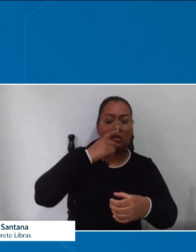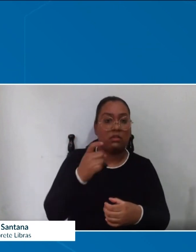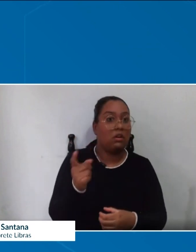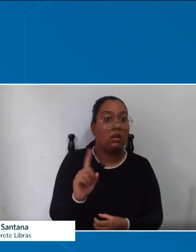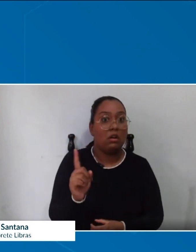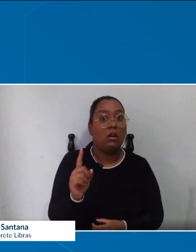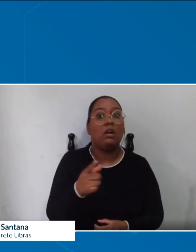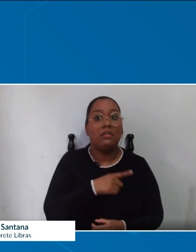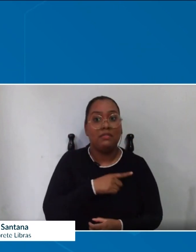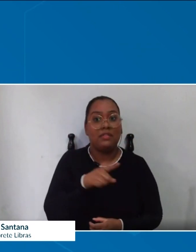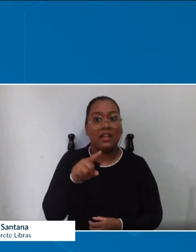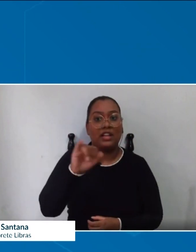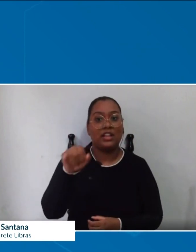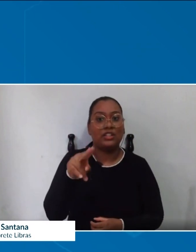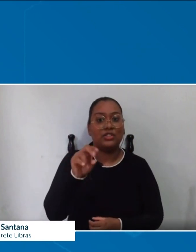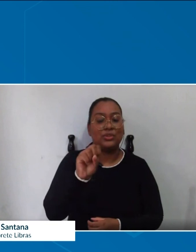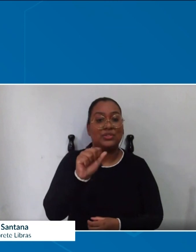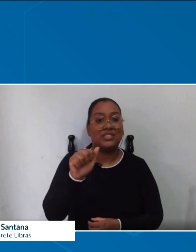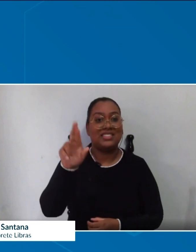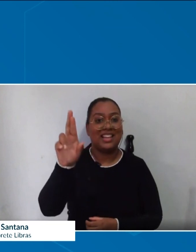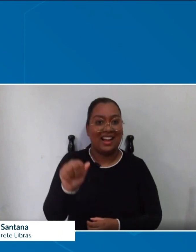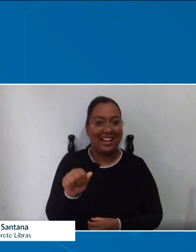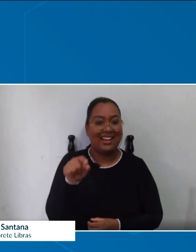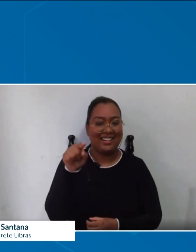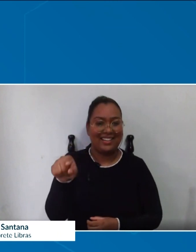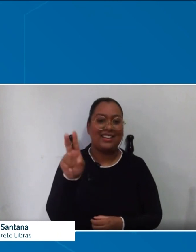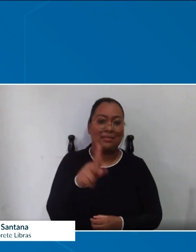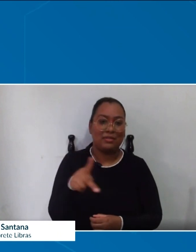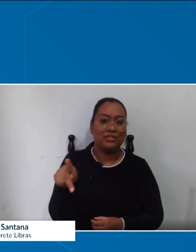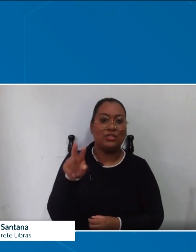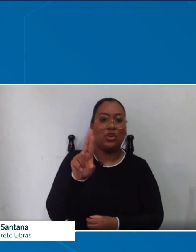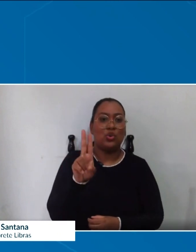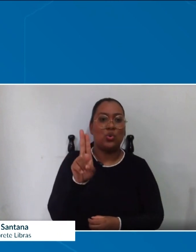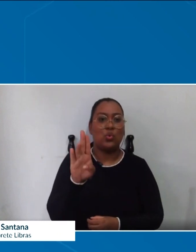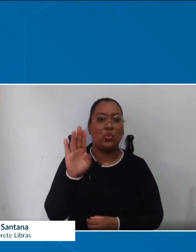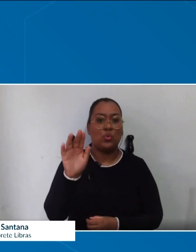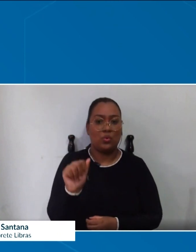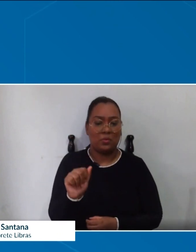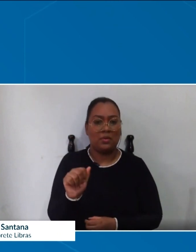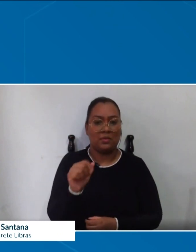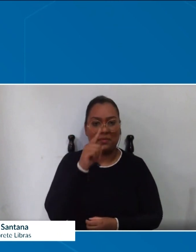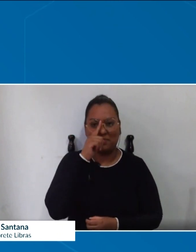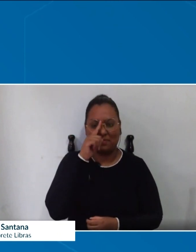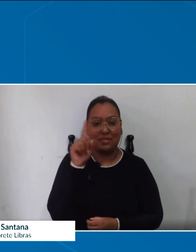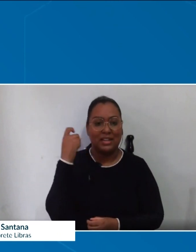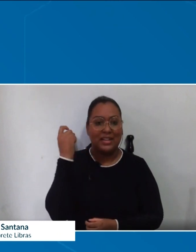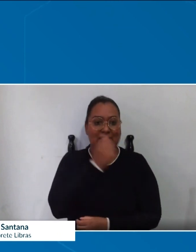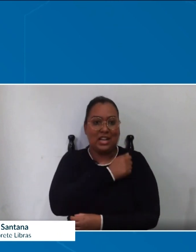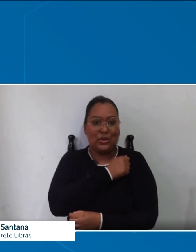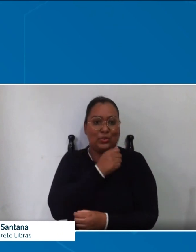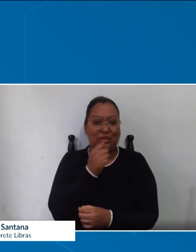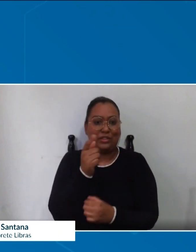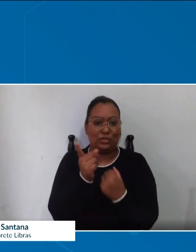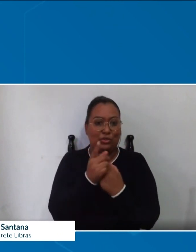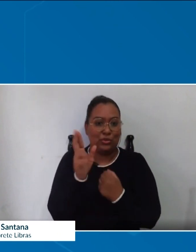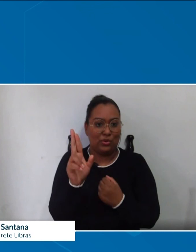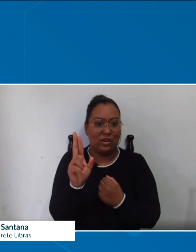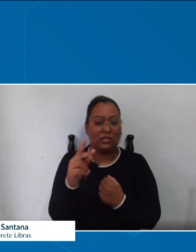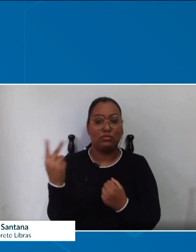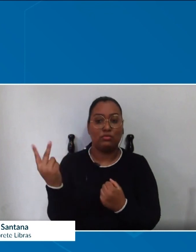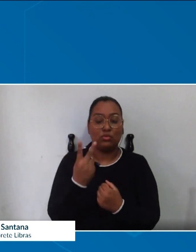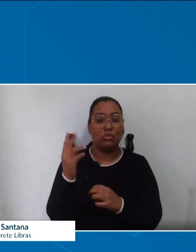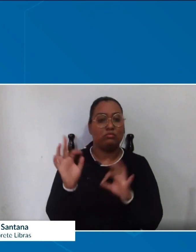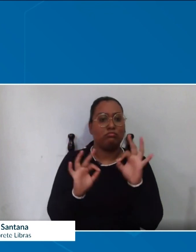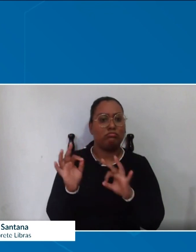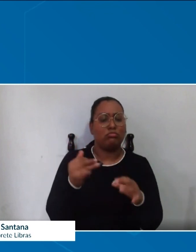que está nos acompanhando aí, né, que você citou, e também da professora Rúbia, né, da Uni Evangélica, que foram minhas alunas de doutorado, onde nós convertemos esse